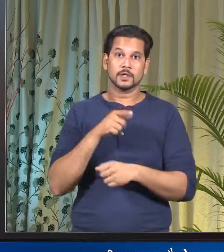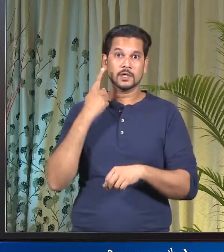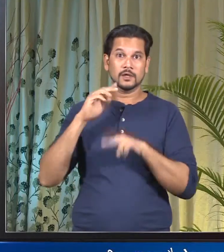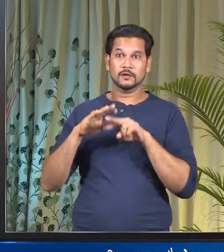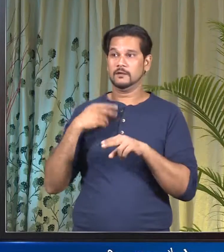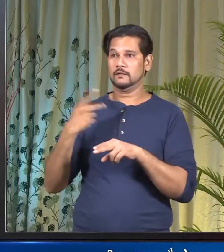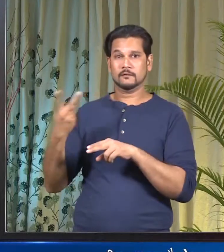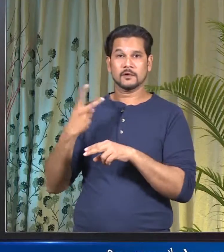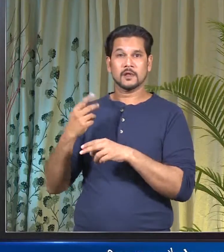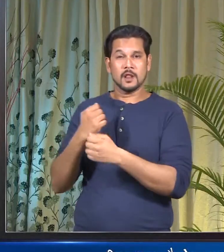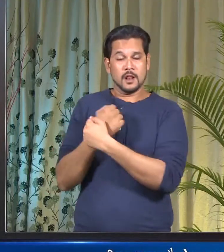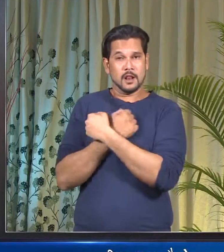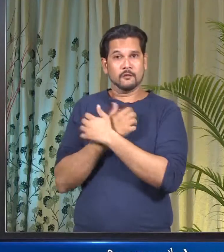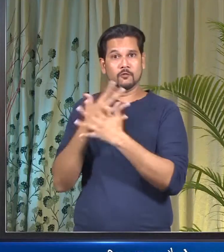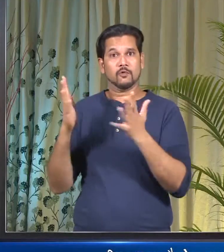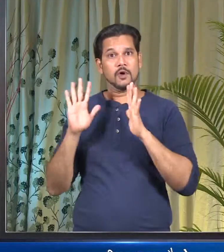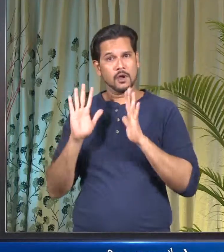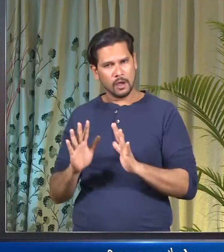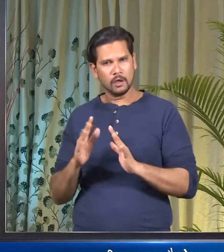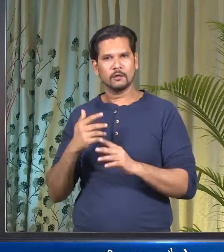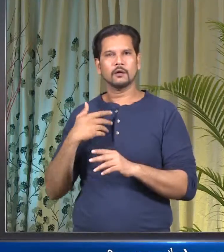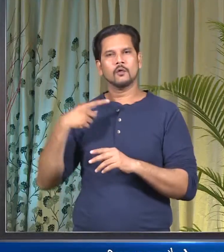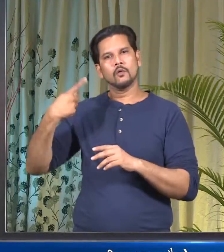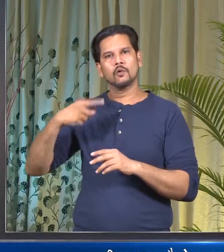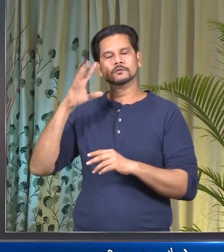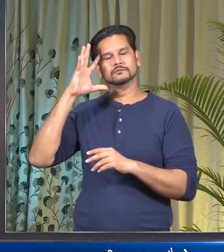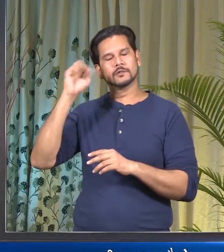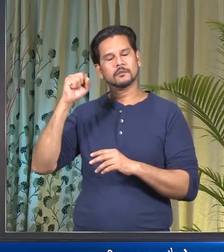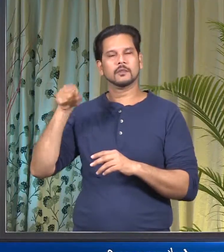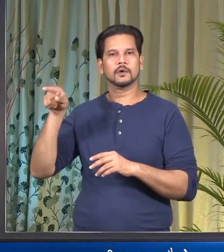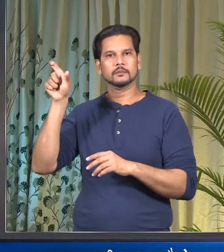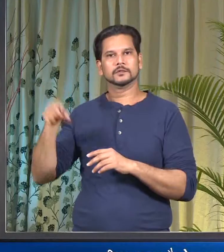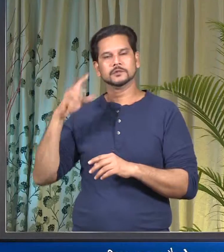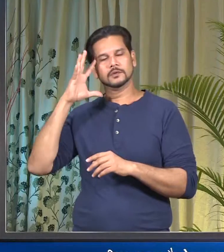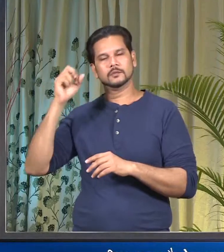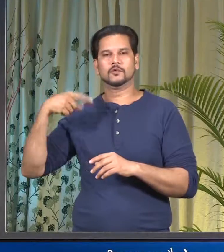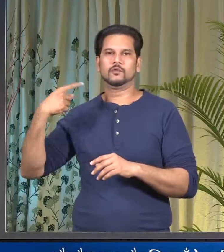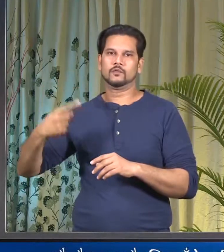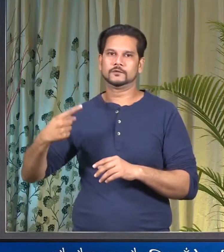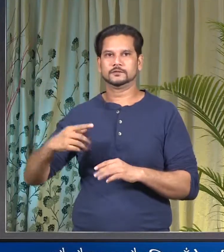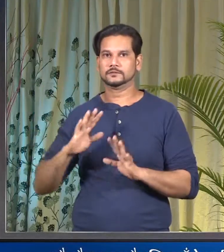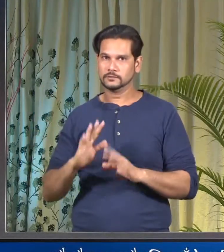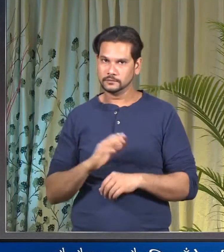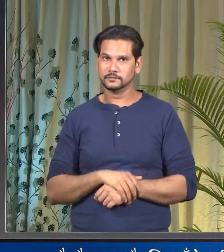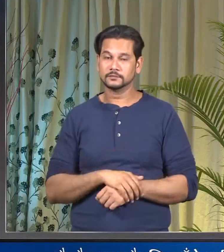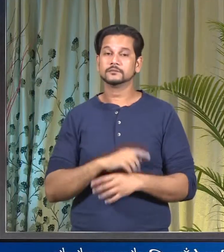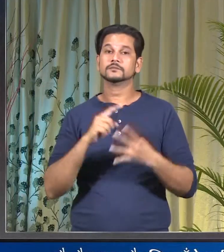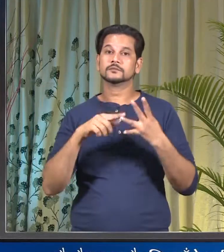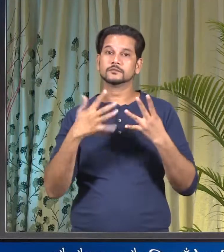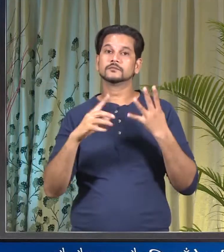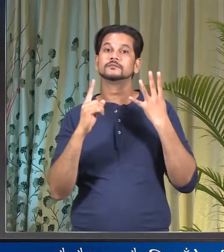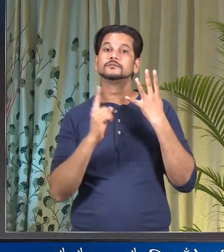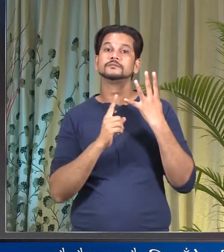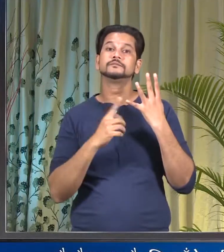हमारा स्ने है प्यार है उसको याद करते हैं उस संबंद करते हैं और चौथा